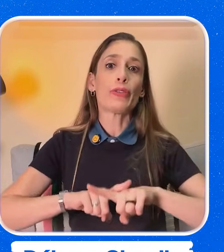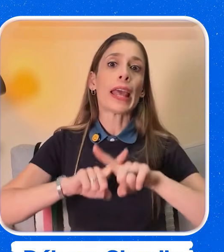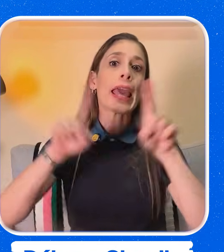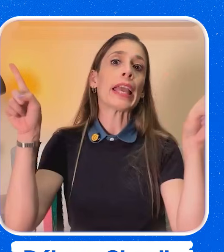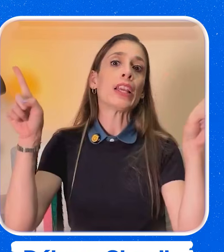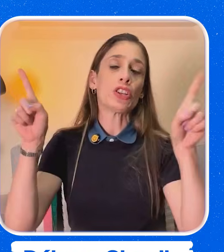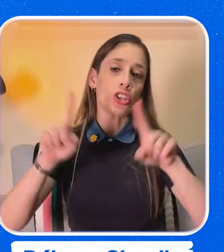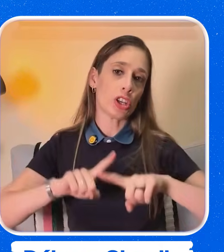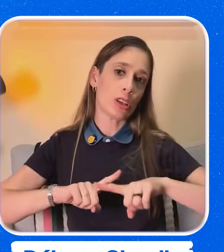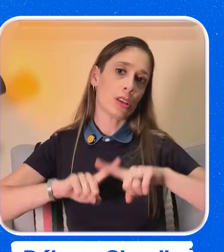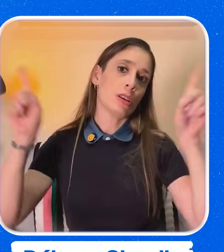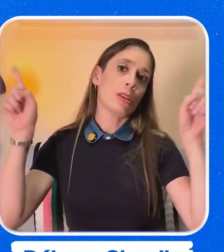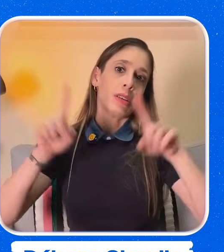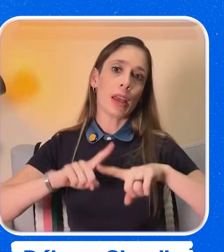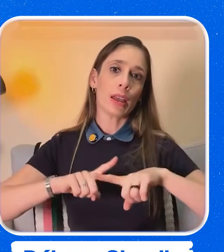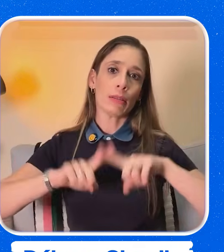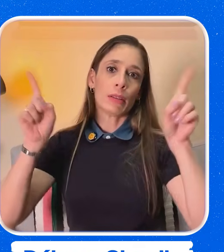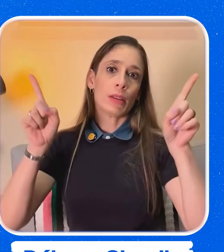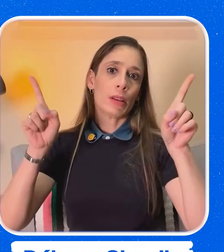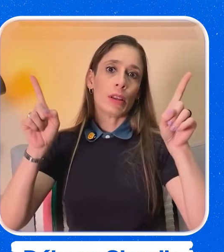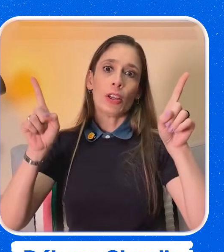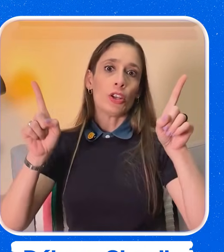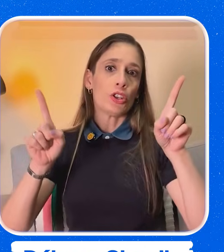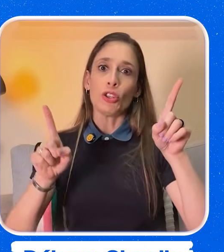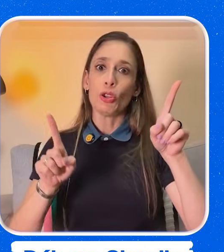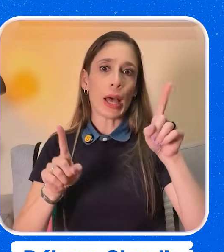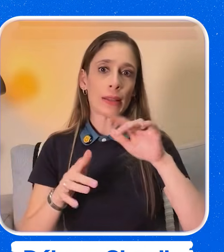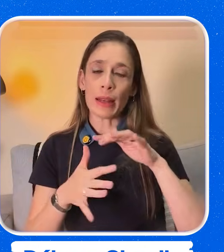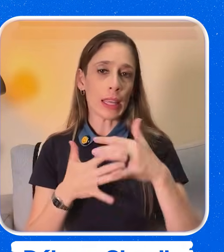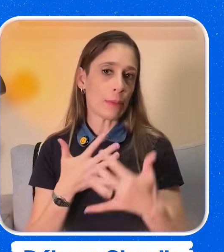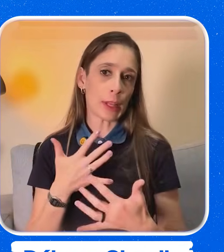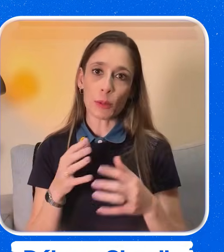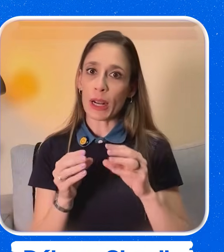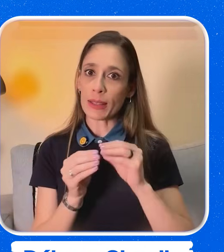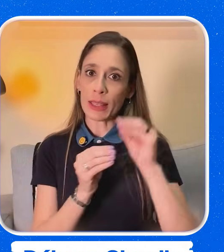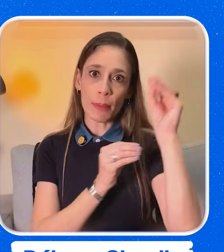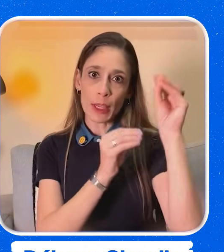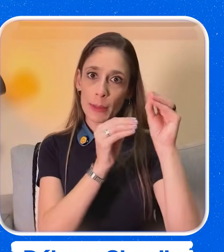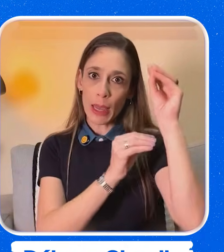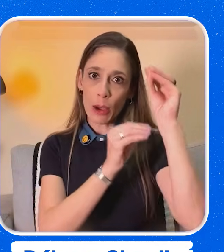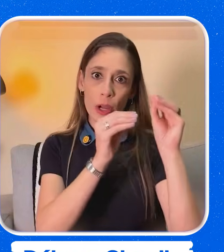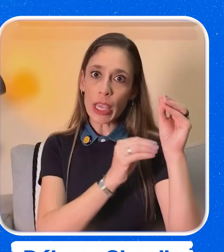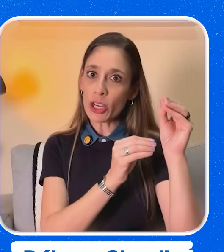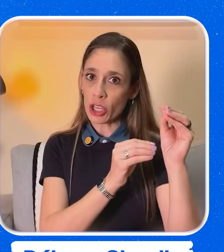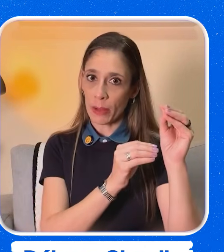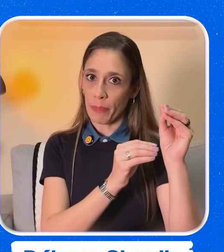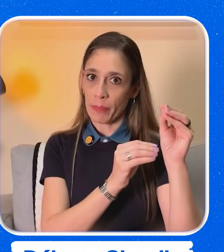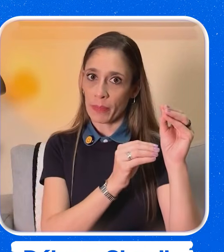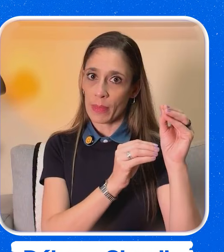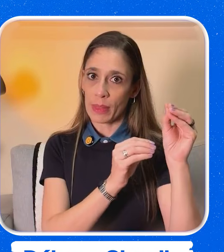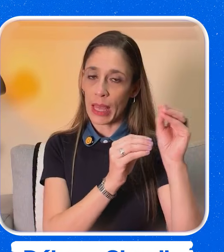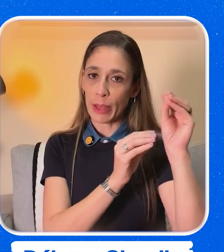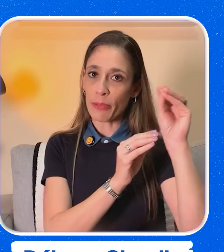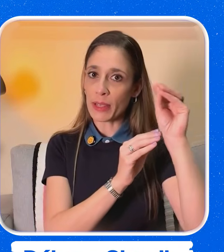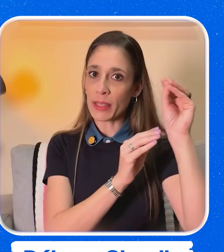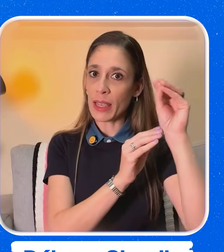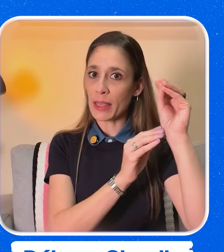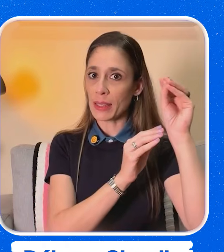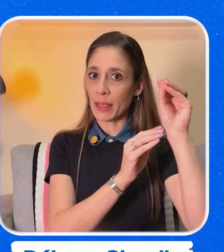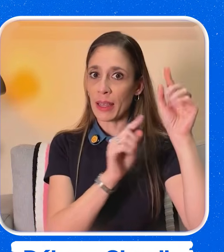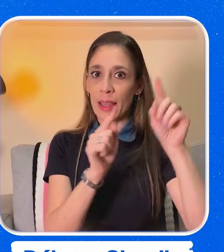muito diferente, né, da Libras, porque elas têm a mesma origem, lá